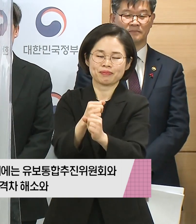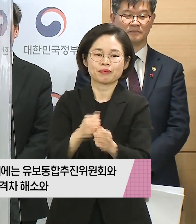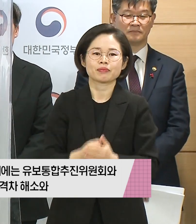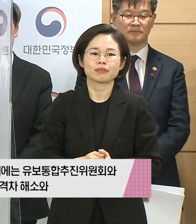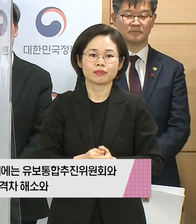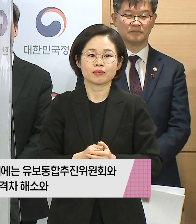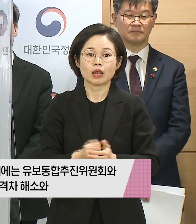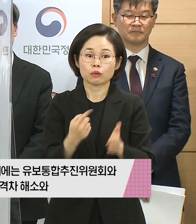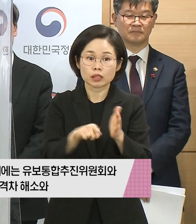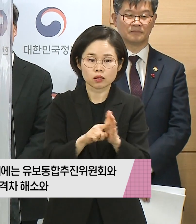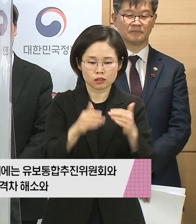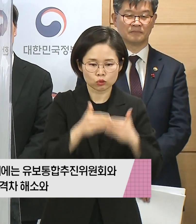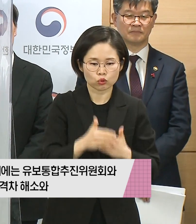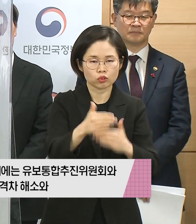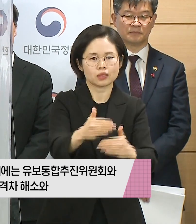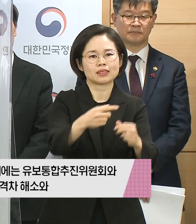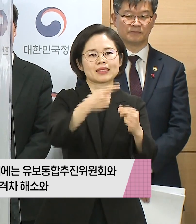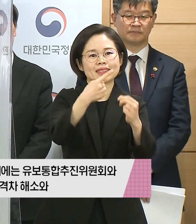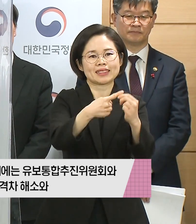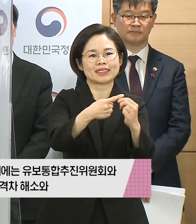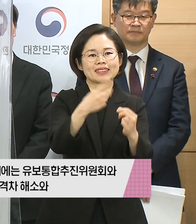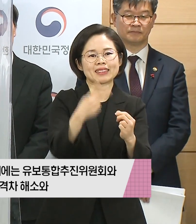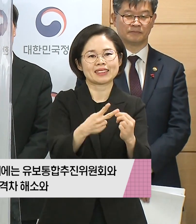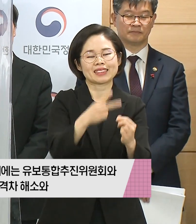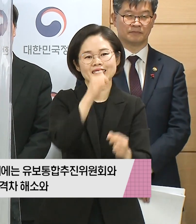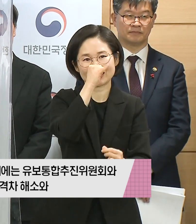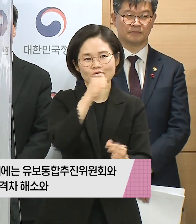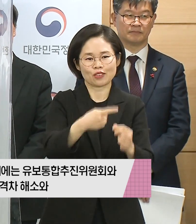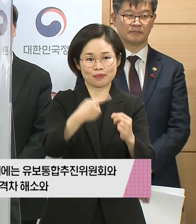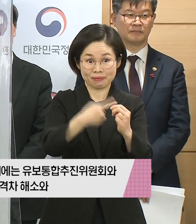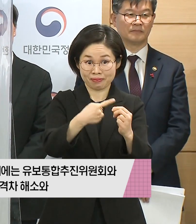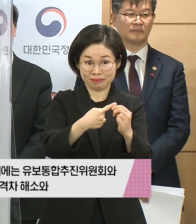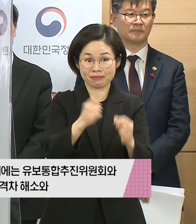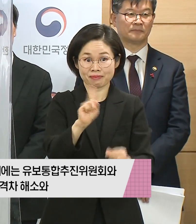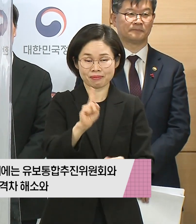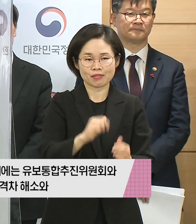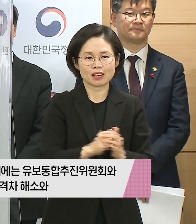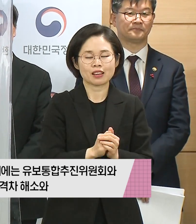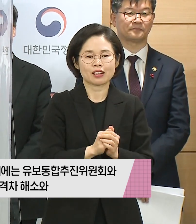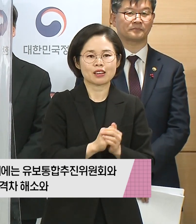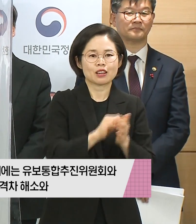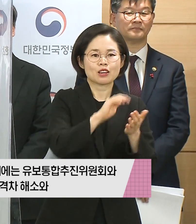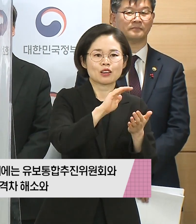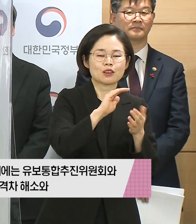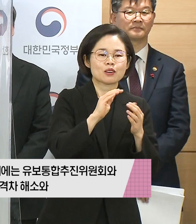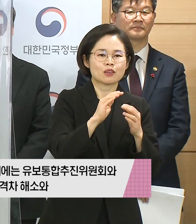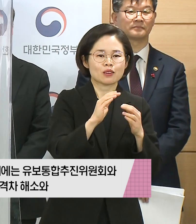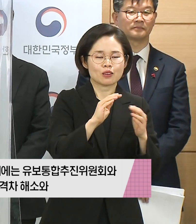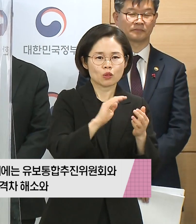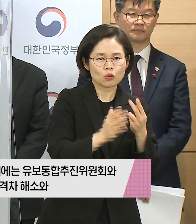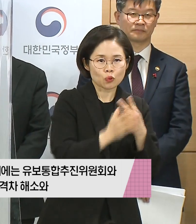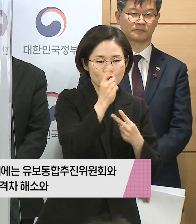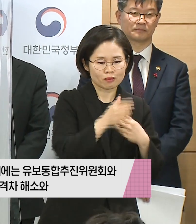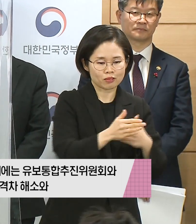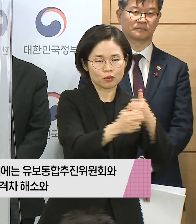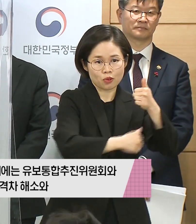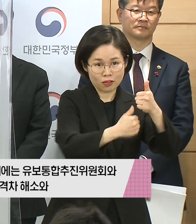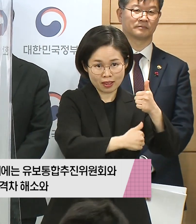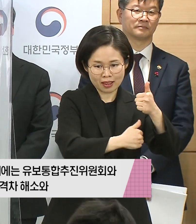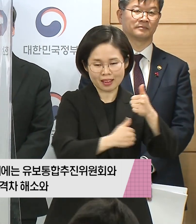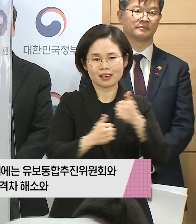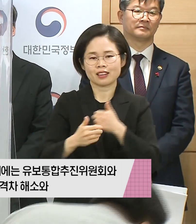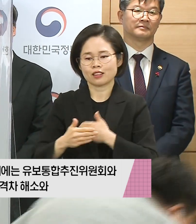위해 1단계와 2단계로 나누어 1단계에는 유보 통합 추진위원회와